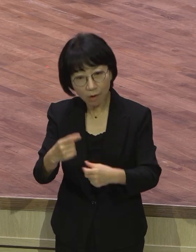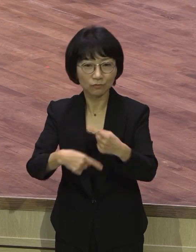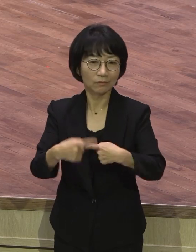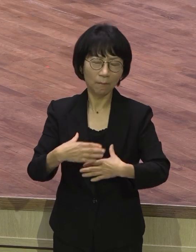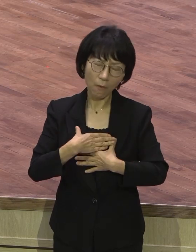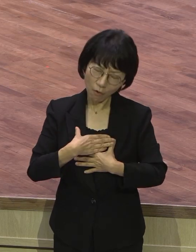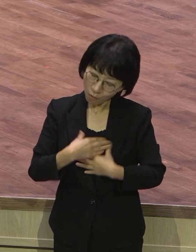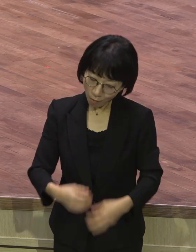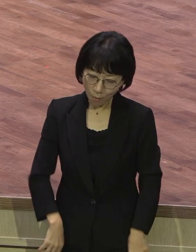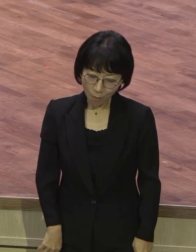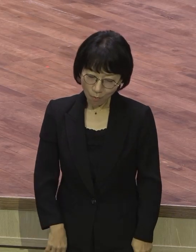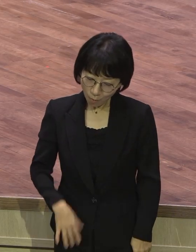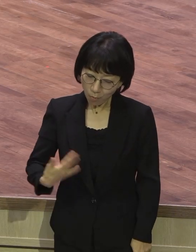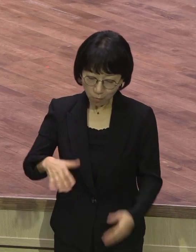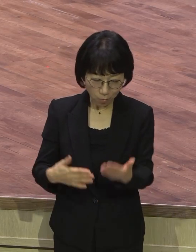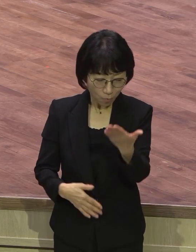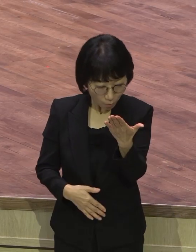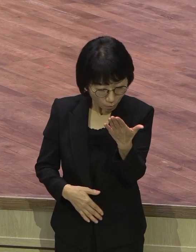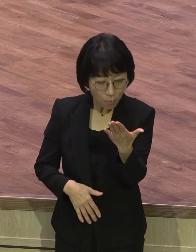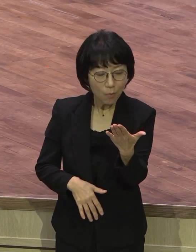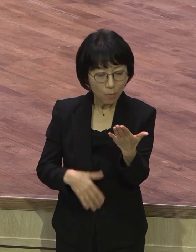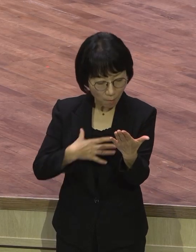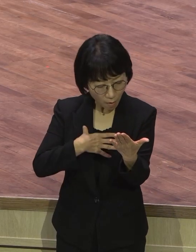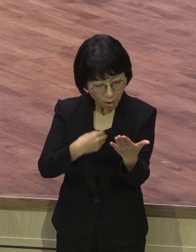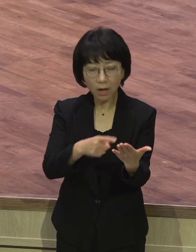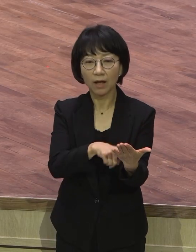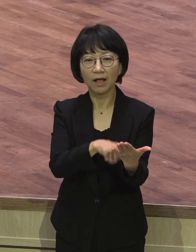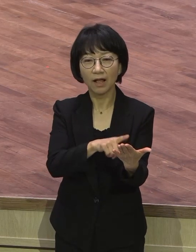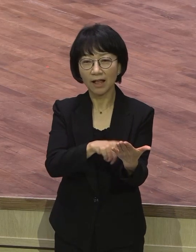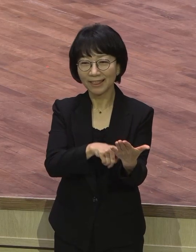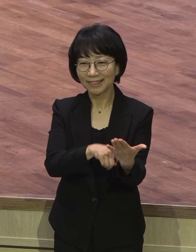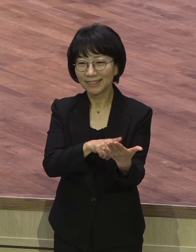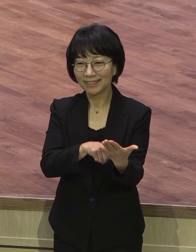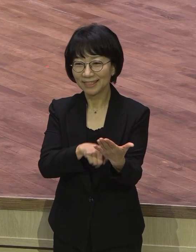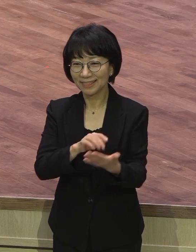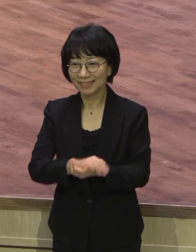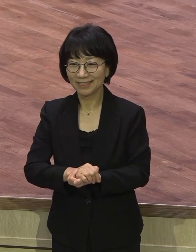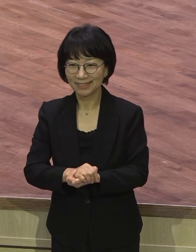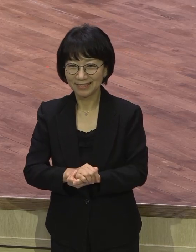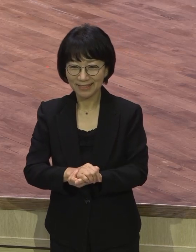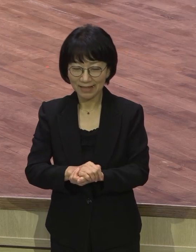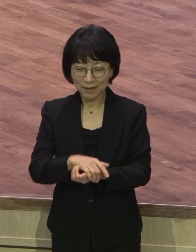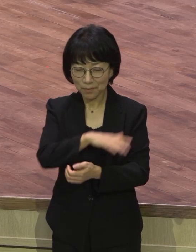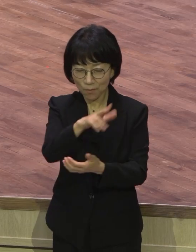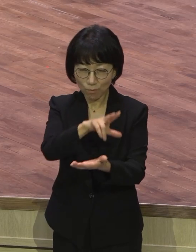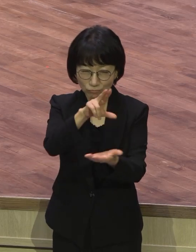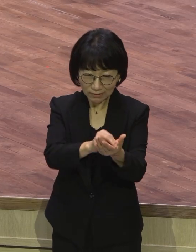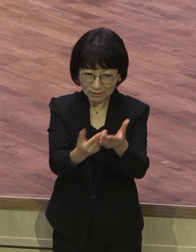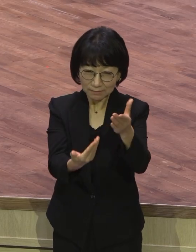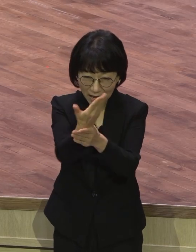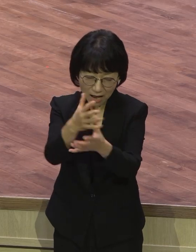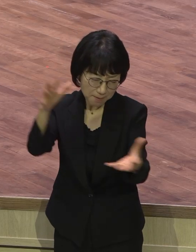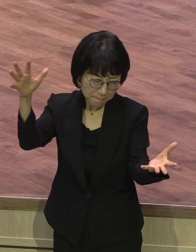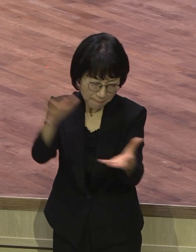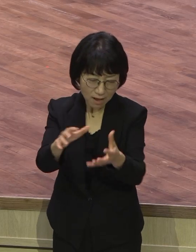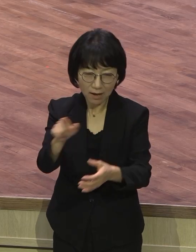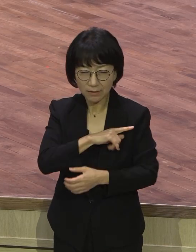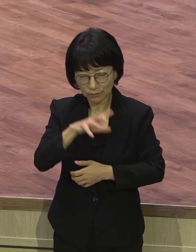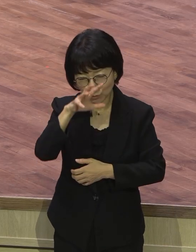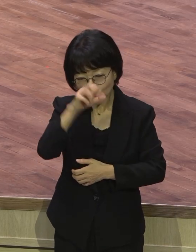구원받은 하나님 그렇기 때문에 여러분은 모든 것을 합류하여 서로이기 때문에 구원받은 여러분을